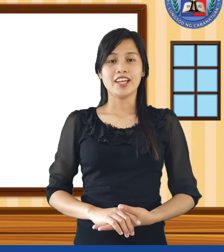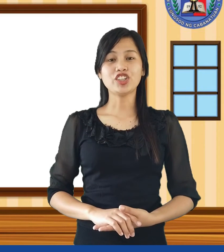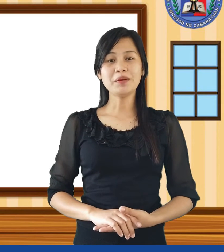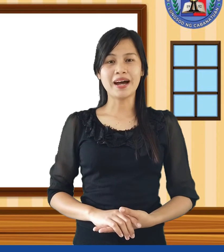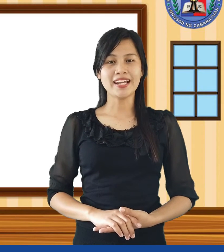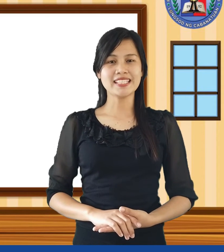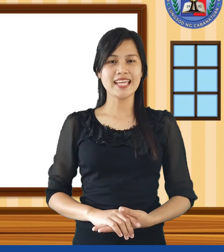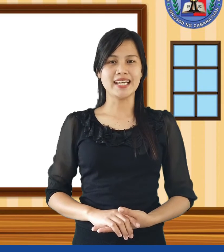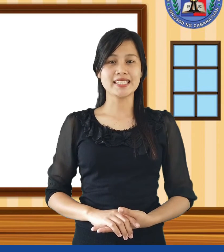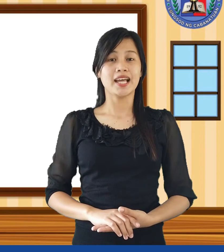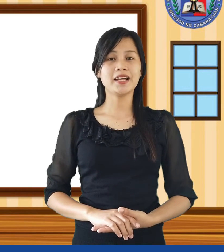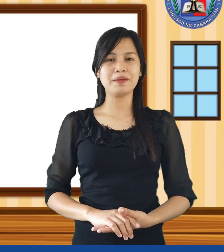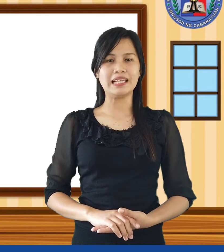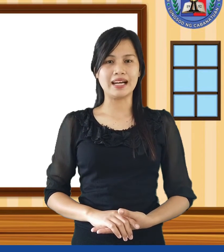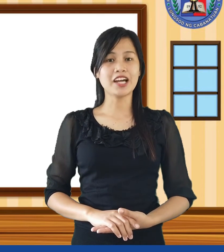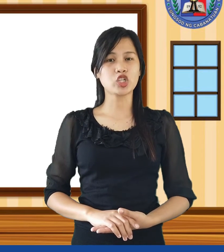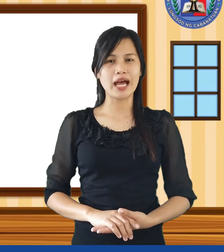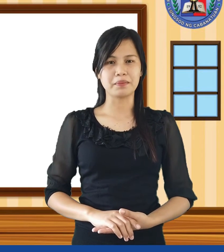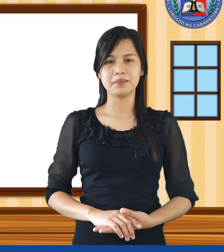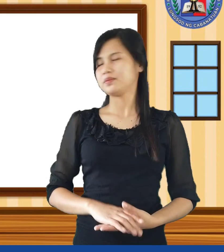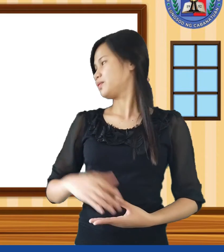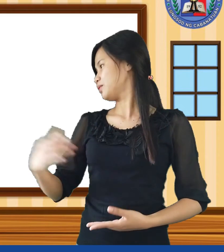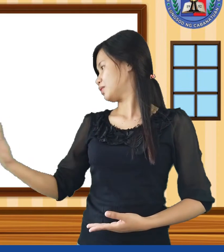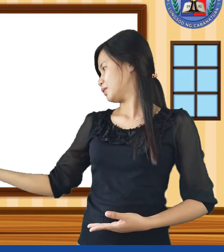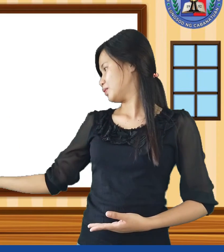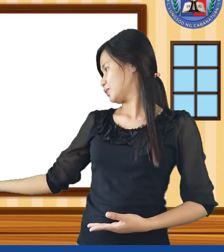Ito naman ang senyas ng bilang ng siyam.